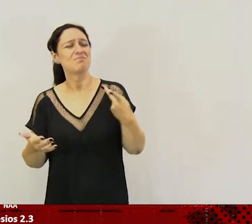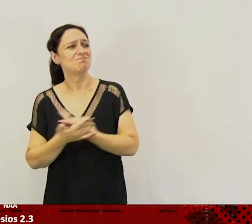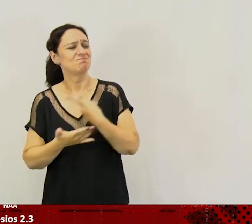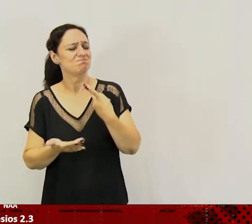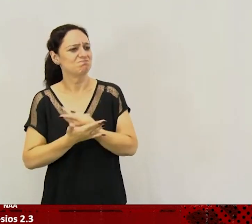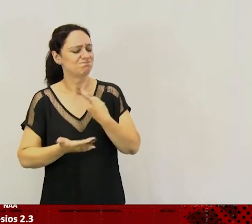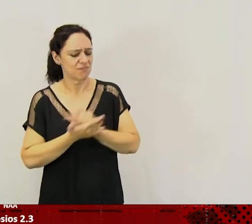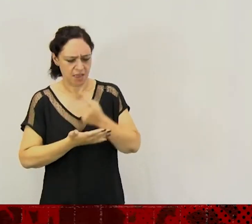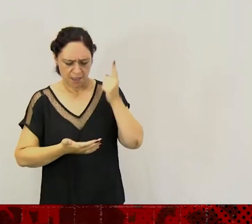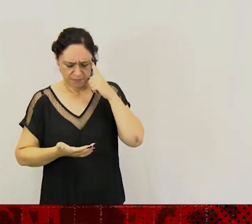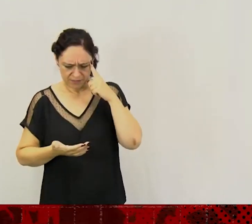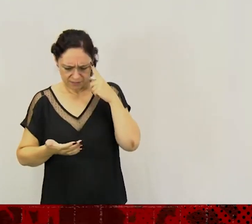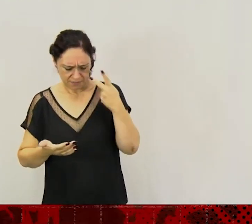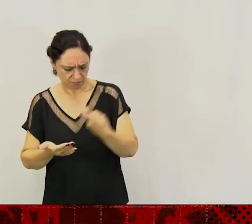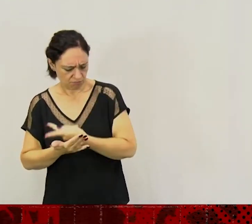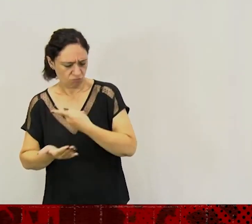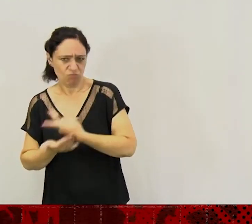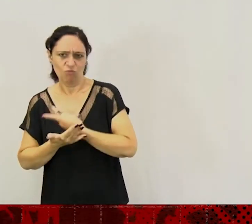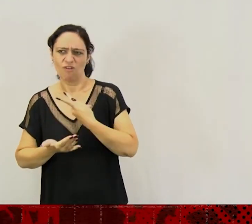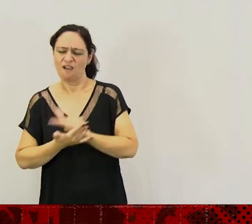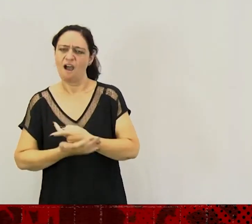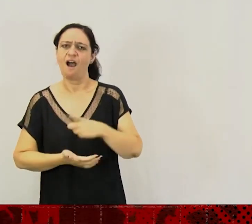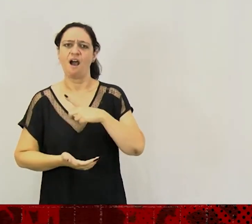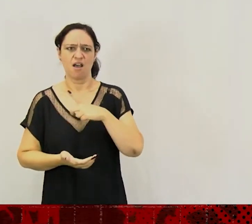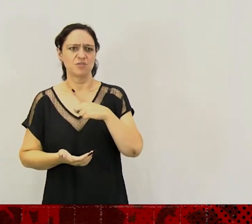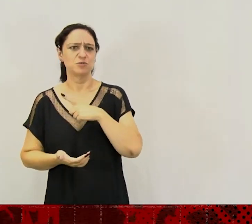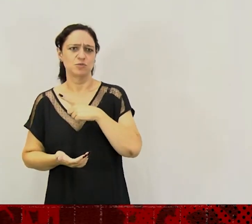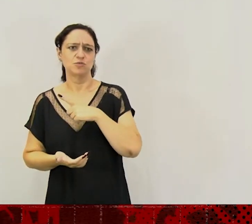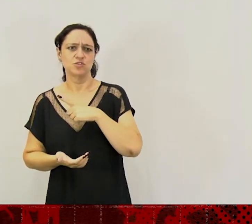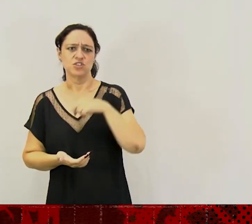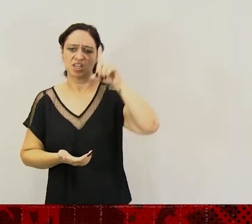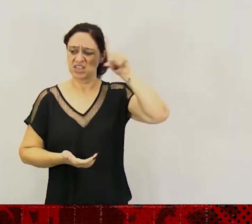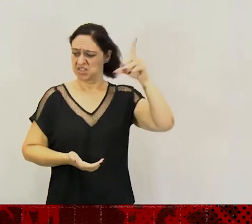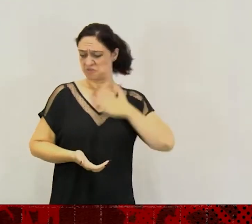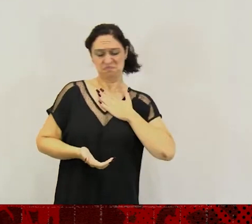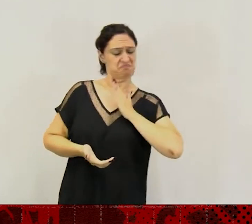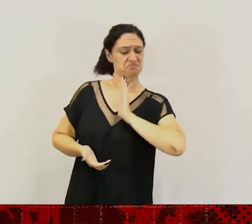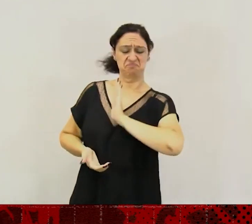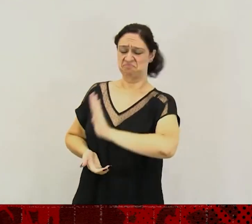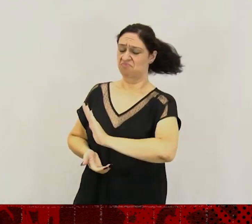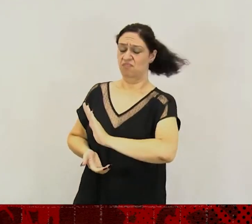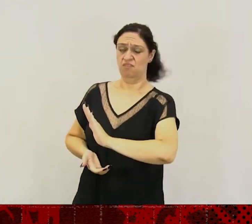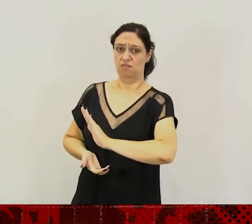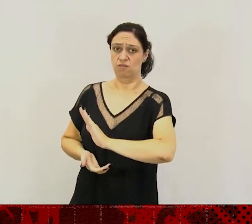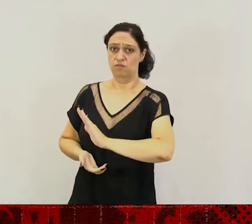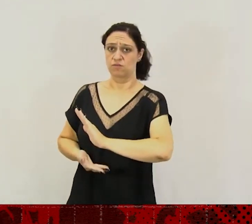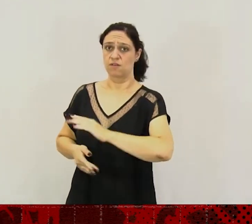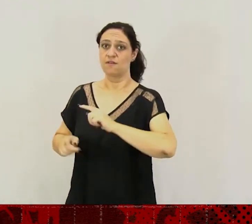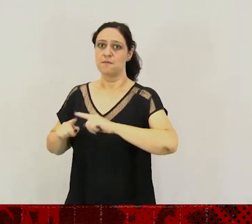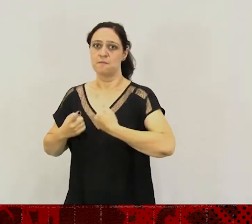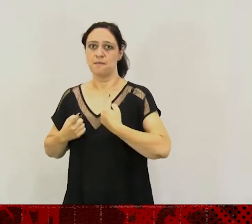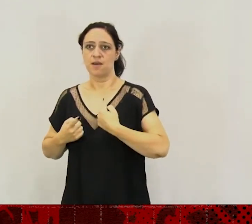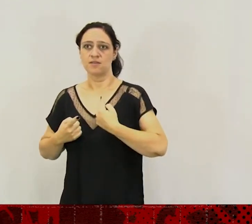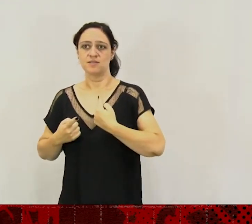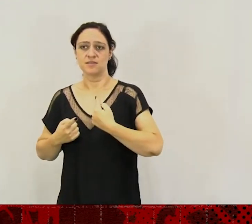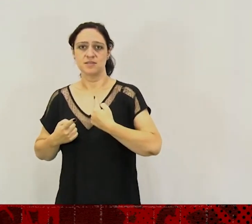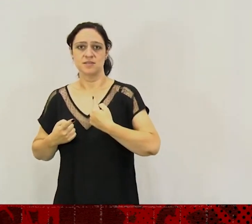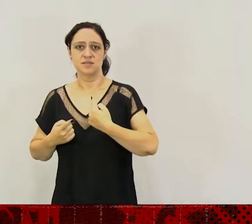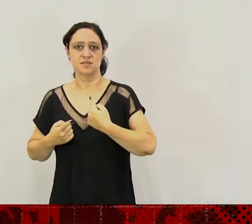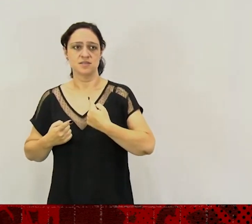corretas, coisas que não eram devidas, coisas que não agradavam a Deus, e ainda assim